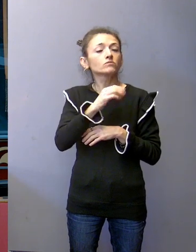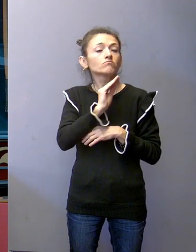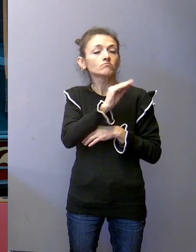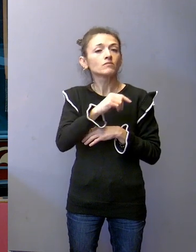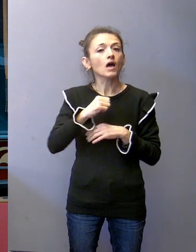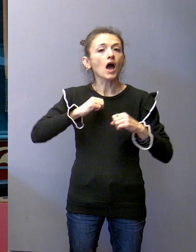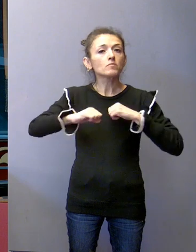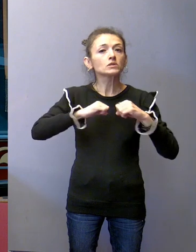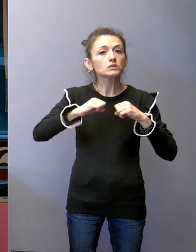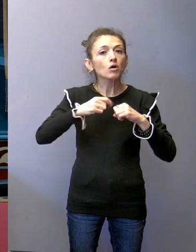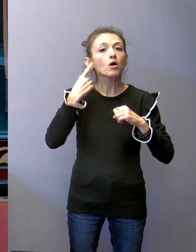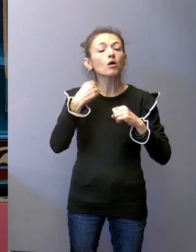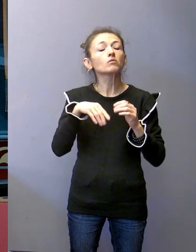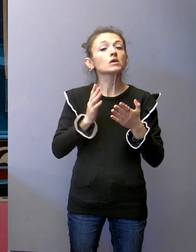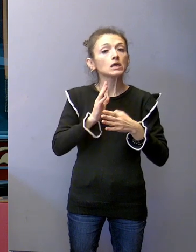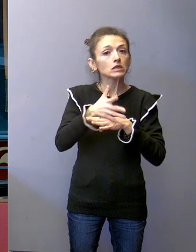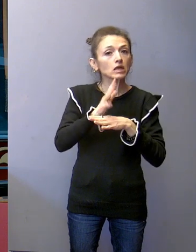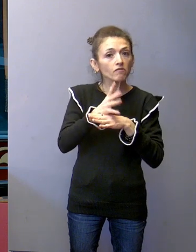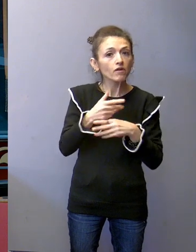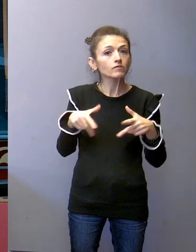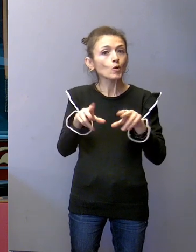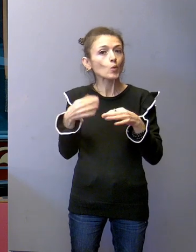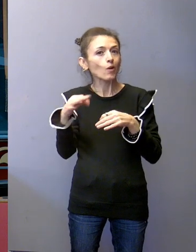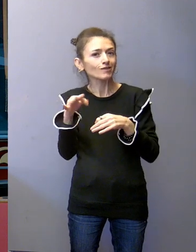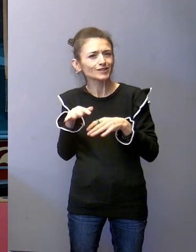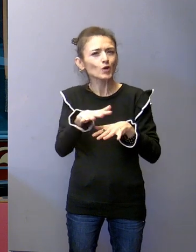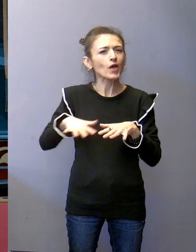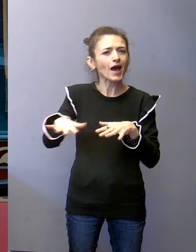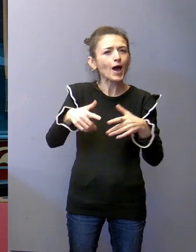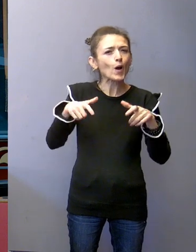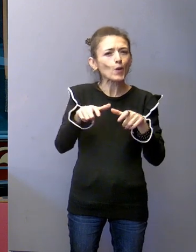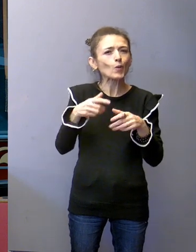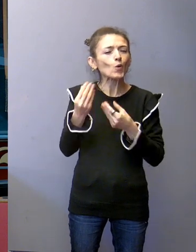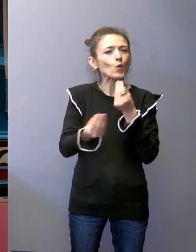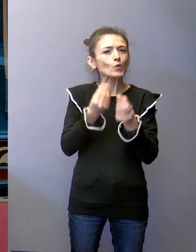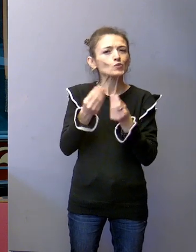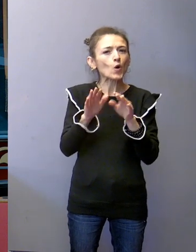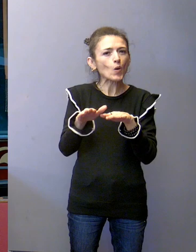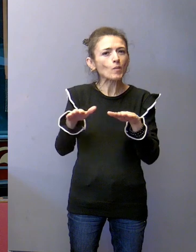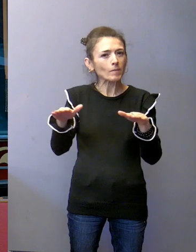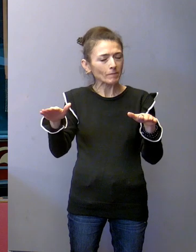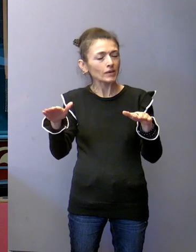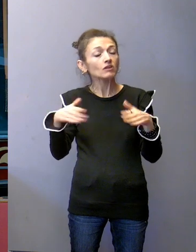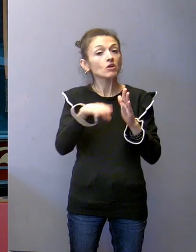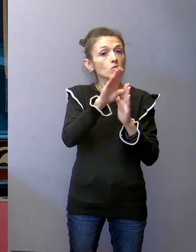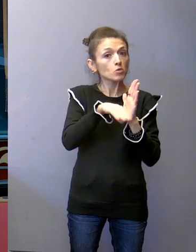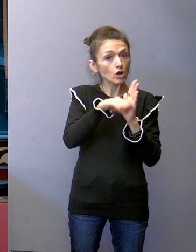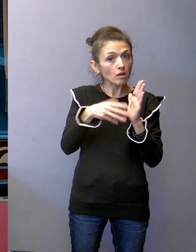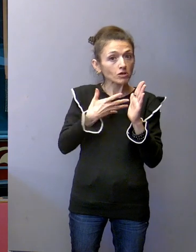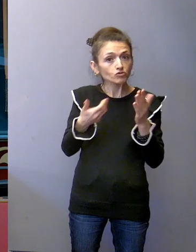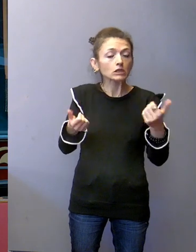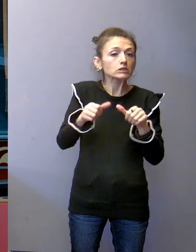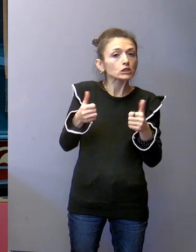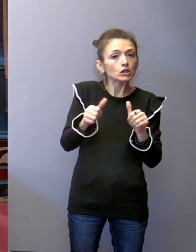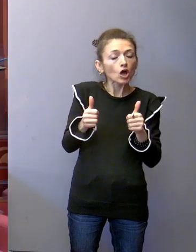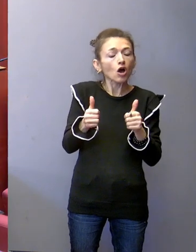programmati interventi di riqualificazione dell'area dedicata a parco giochi per bambini nella villa sera di comodo prego consigliere